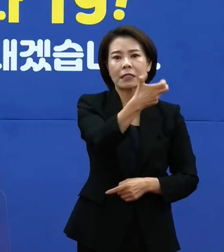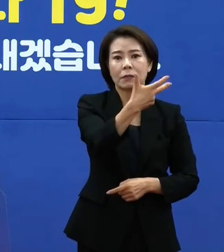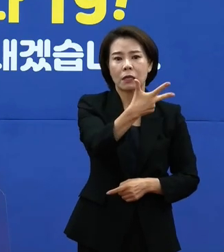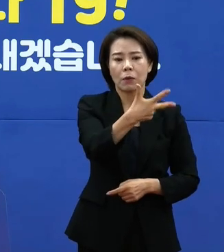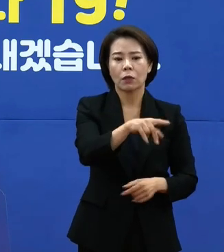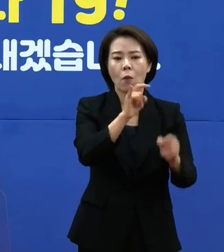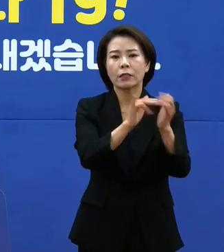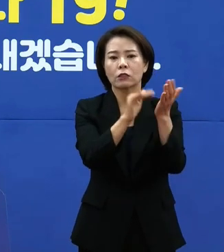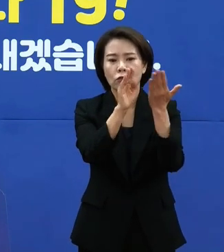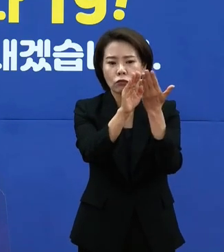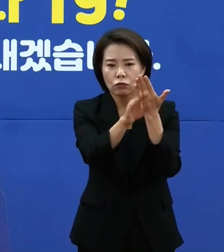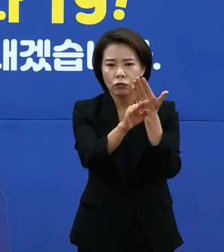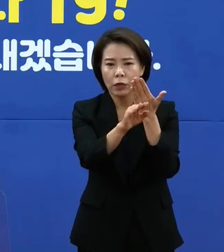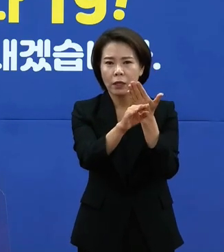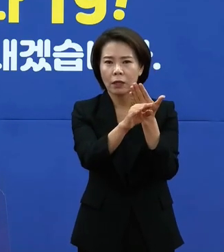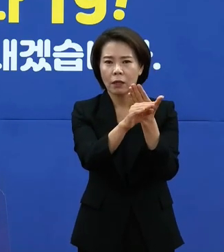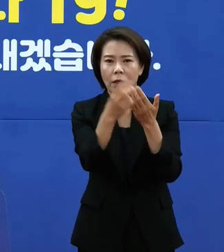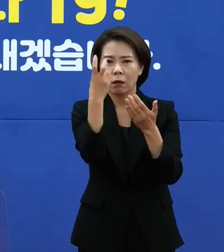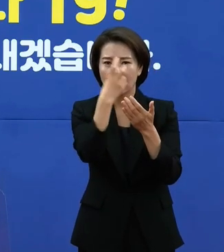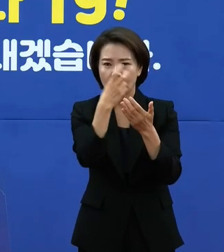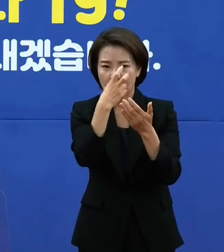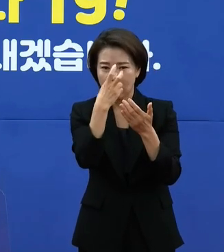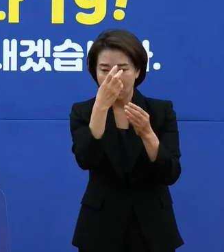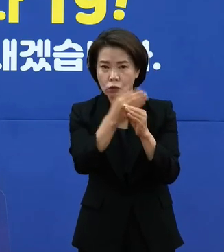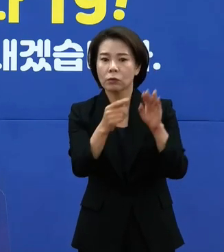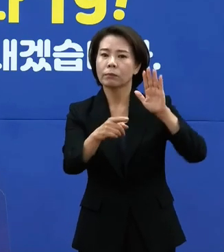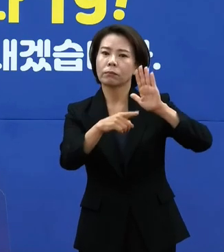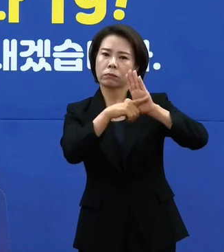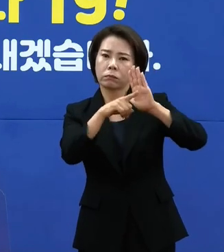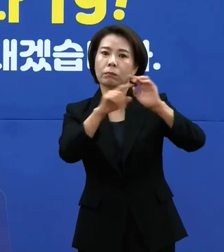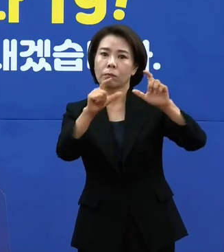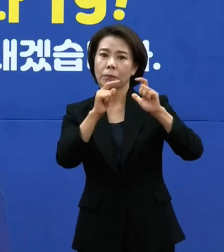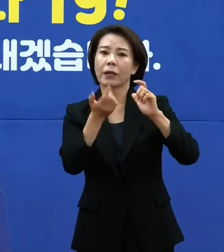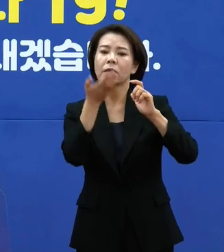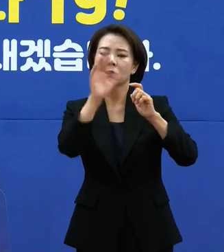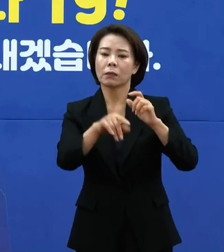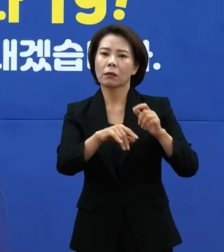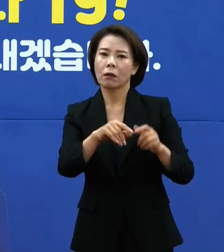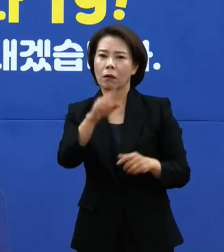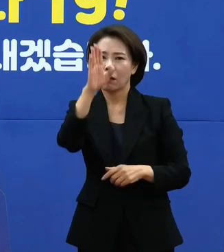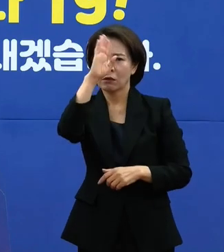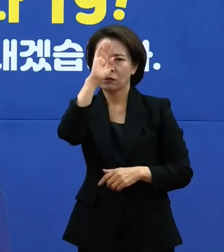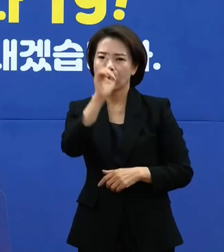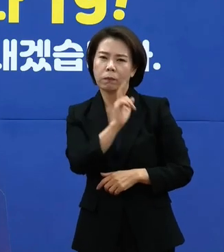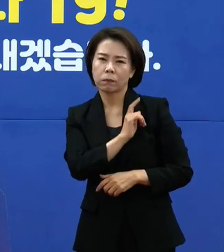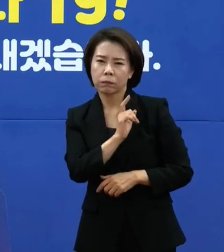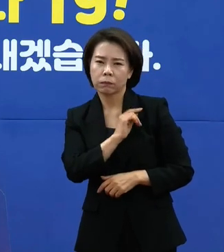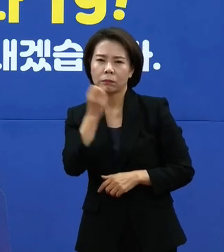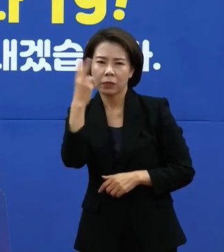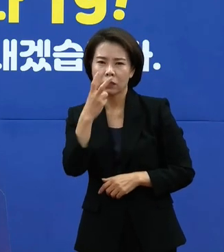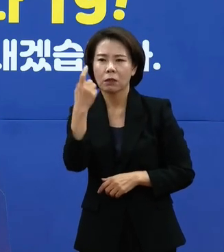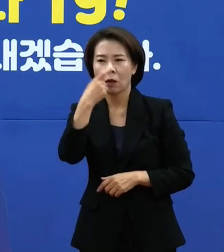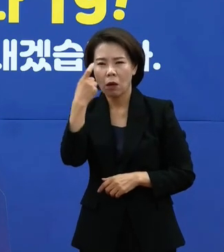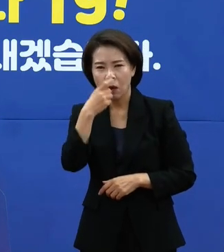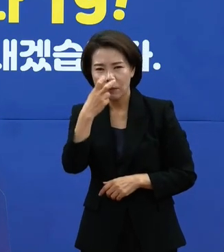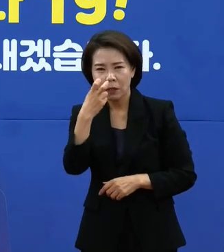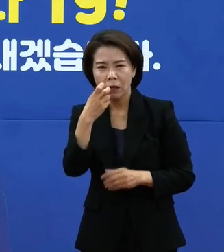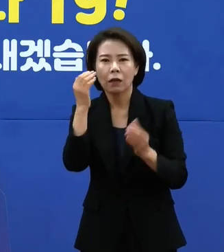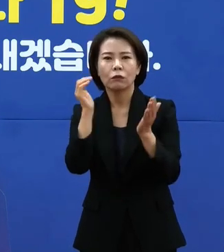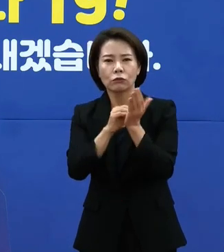1477번 확진 후 진행한 일제 검사에서 음성 판정을 받았으나 증상이 다시 나타나서 재검사 결과